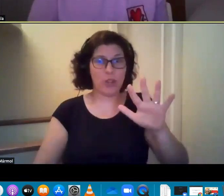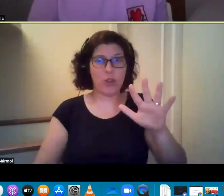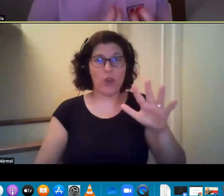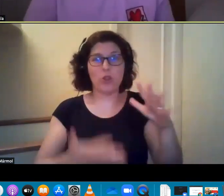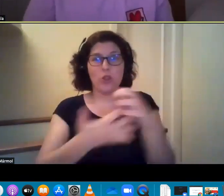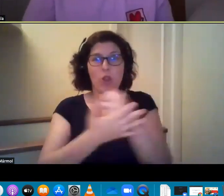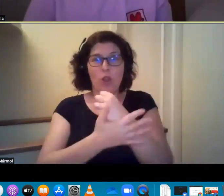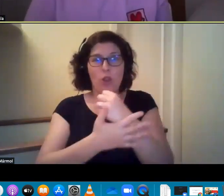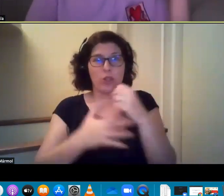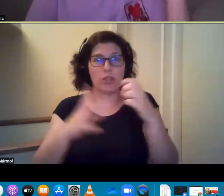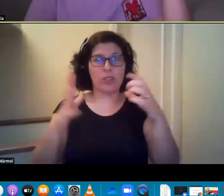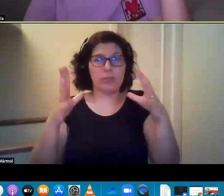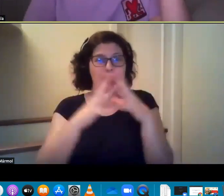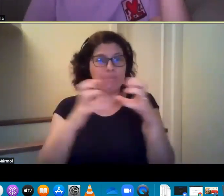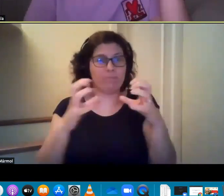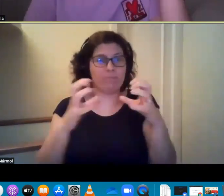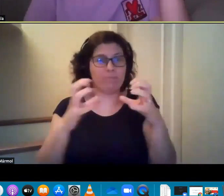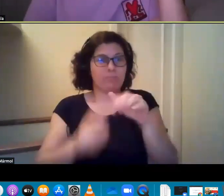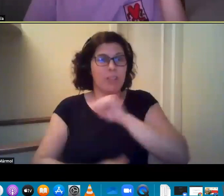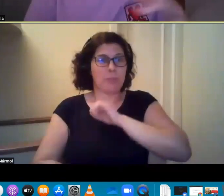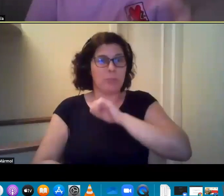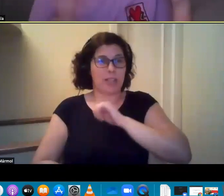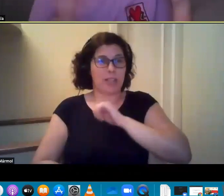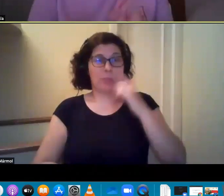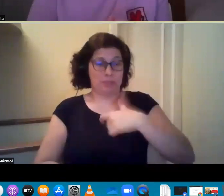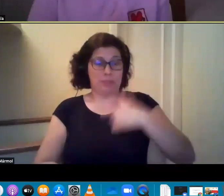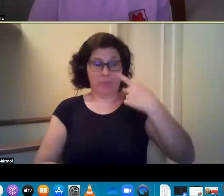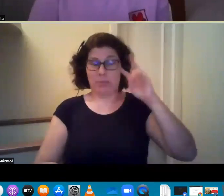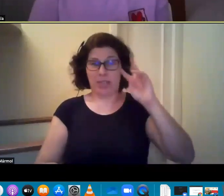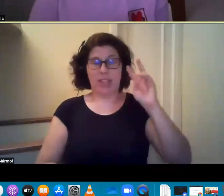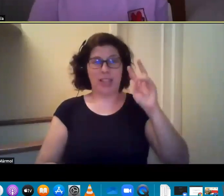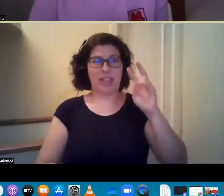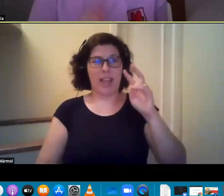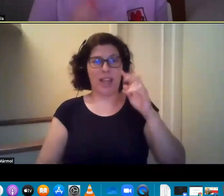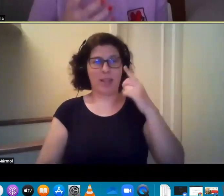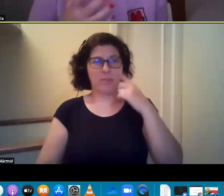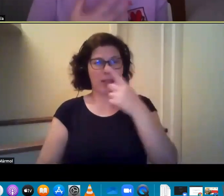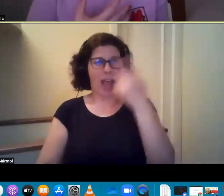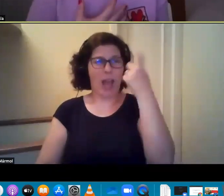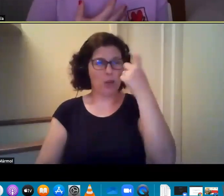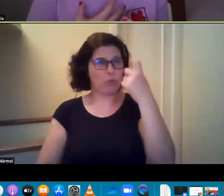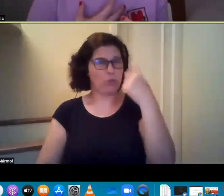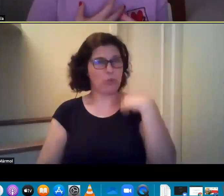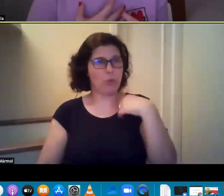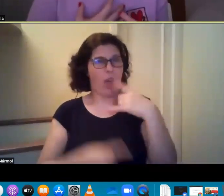por experiencia propia, digo que se suelen cautivar bastante, y cuando